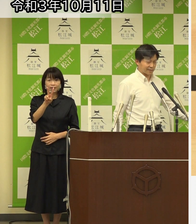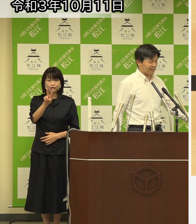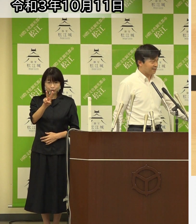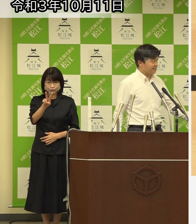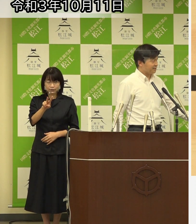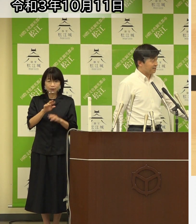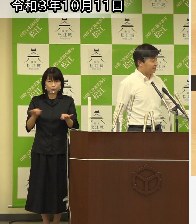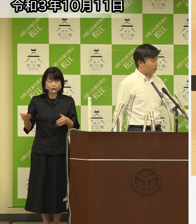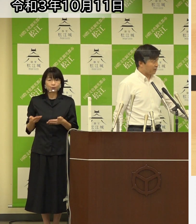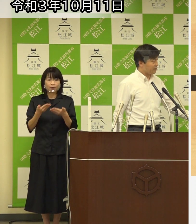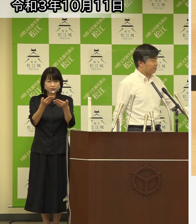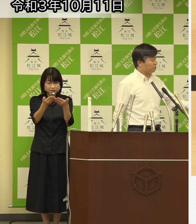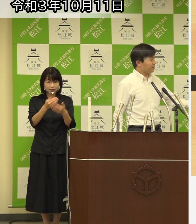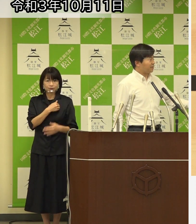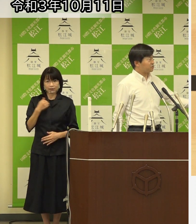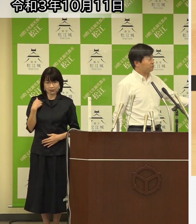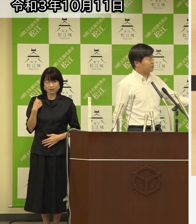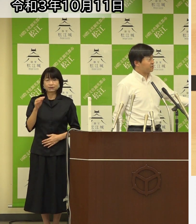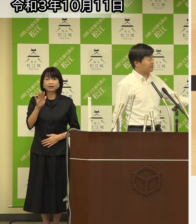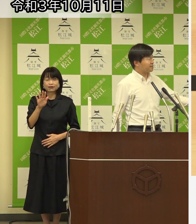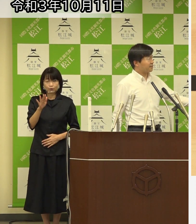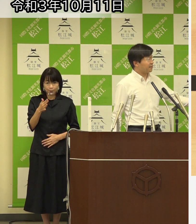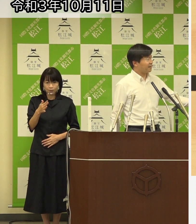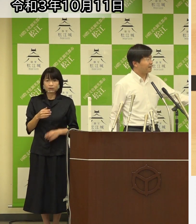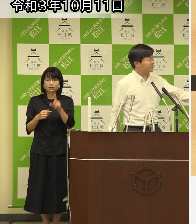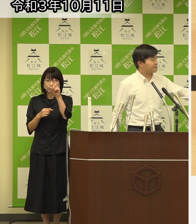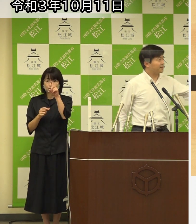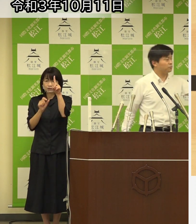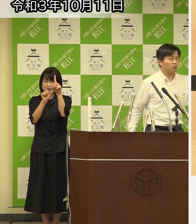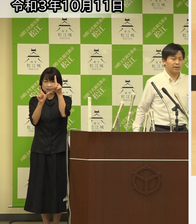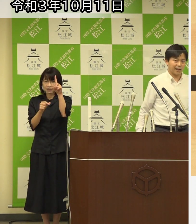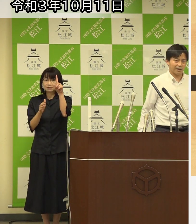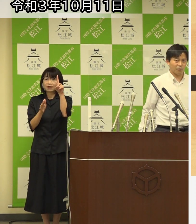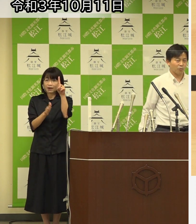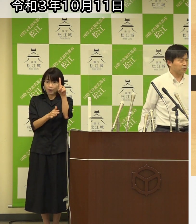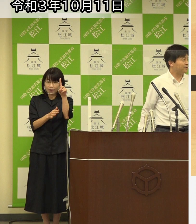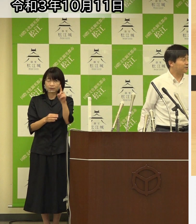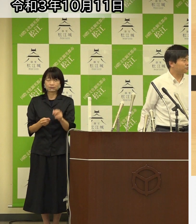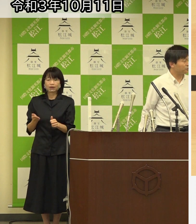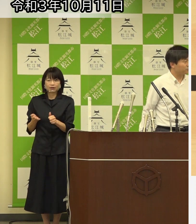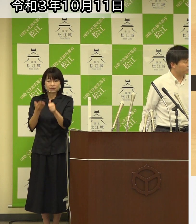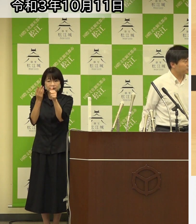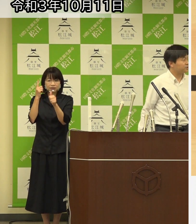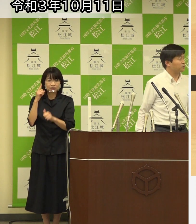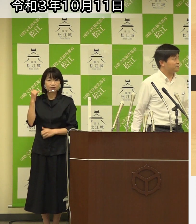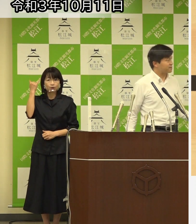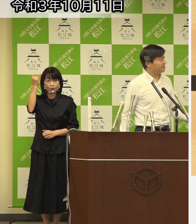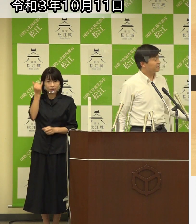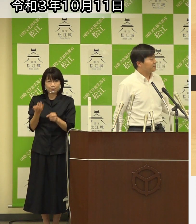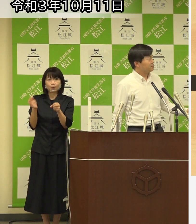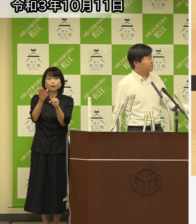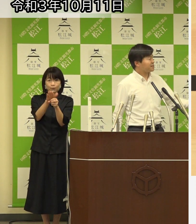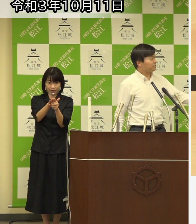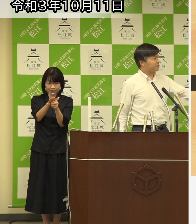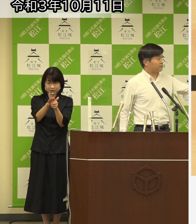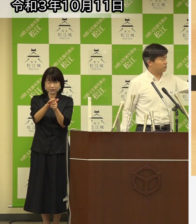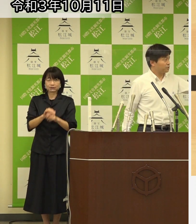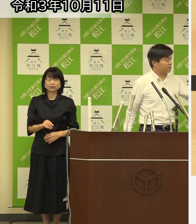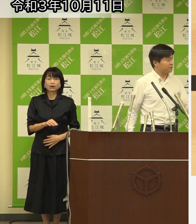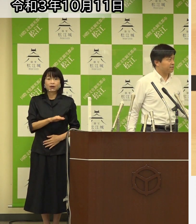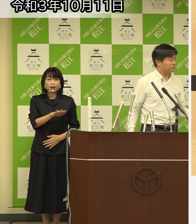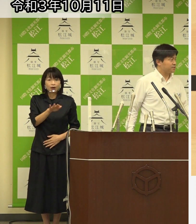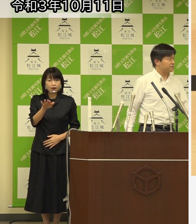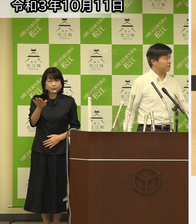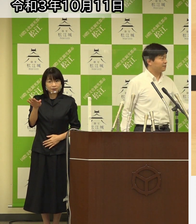ありました。これに今回11月から里親を加えることとしております。皆さん里